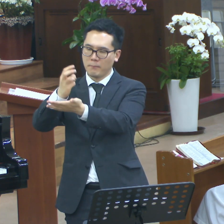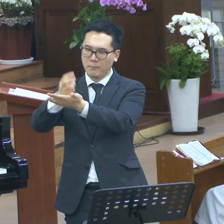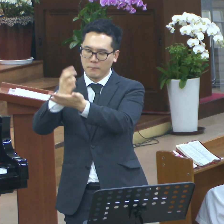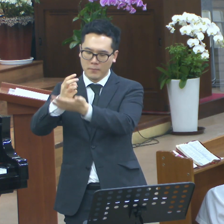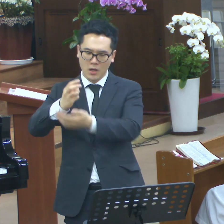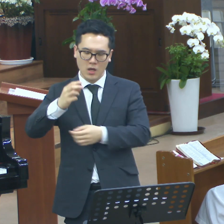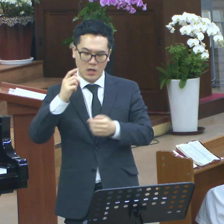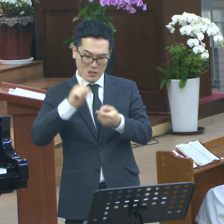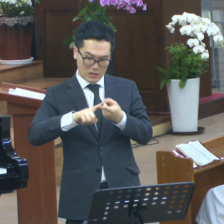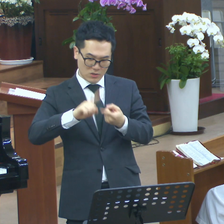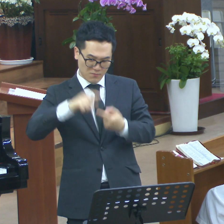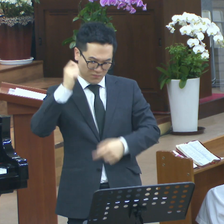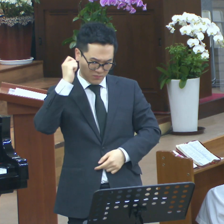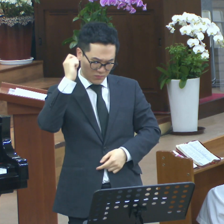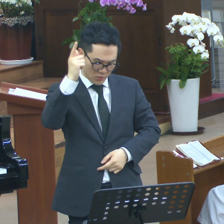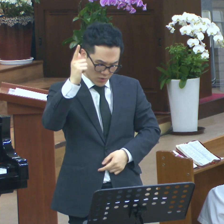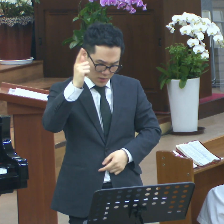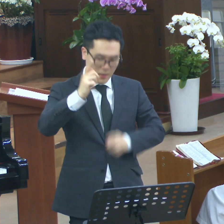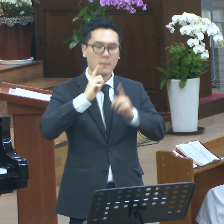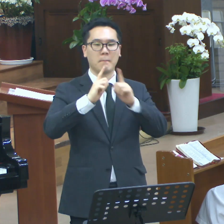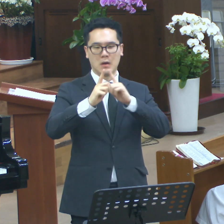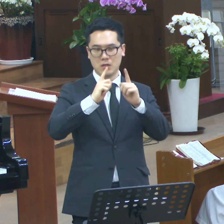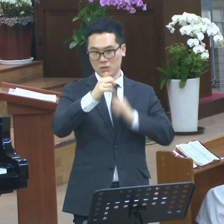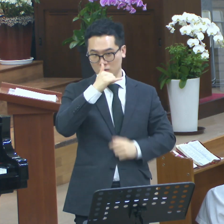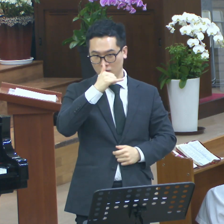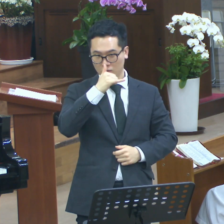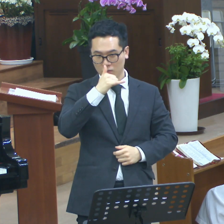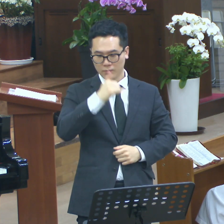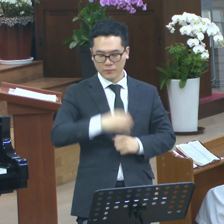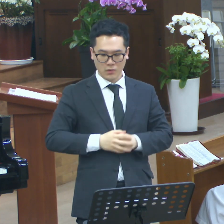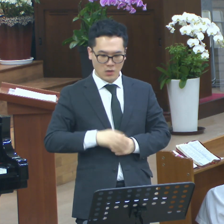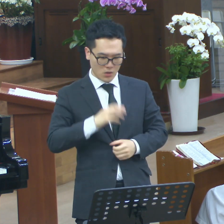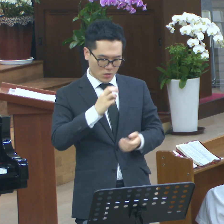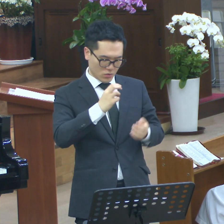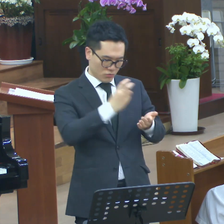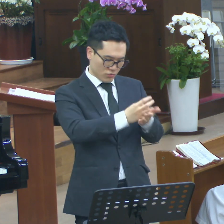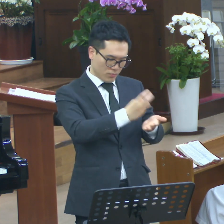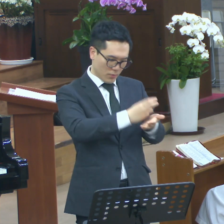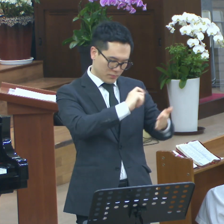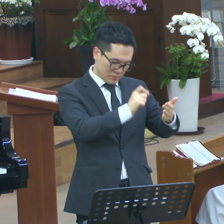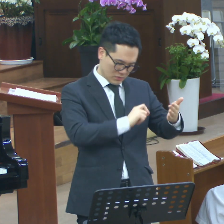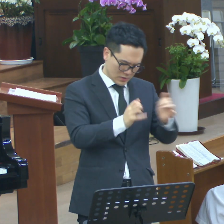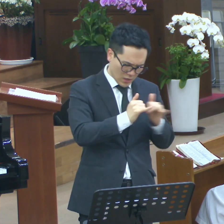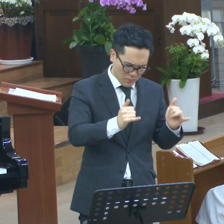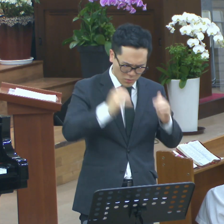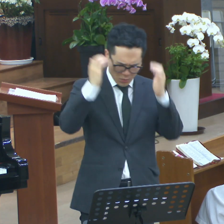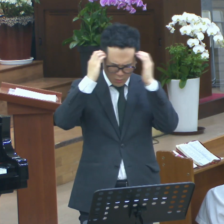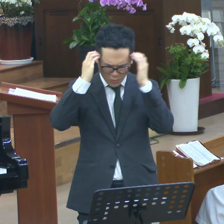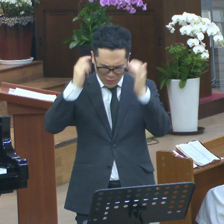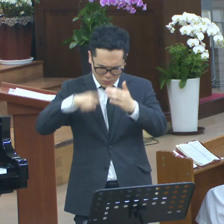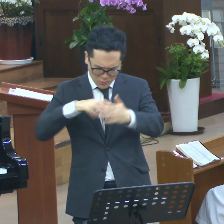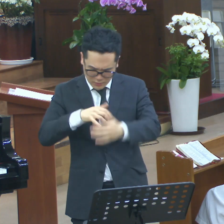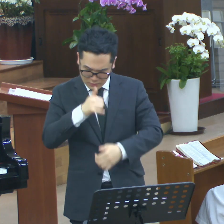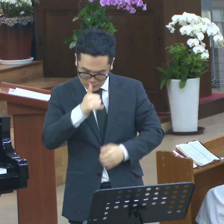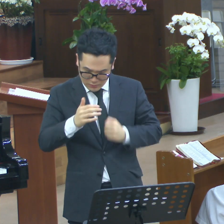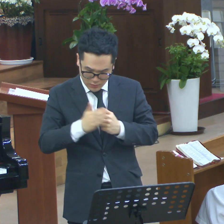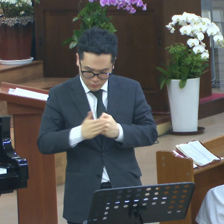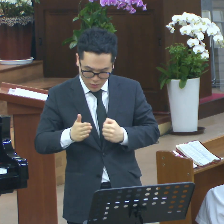시인 자신은 고난 속에 있었기 때문에 어떤 분은 토라와 인생의 불협화음으로